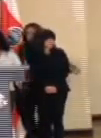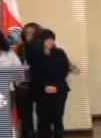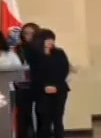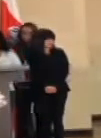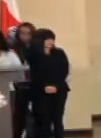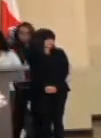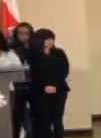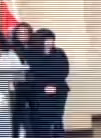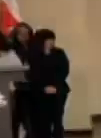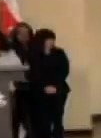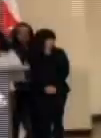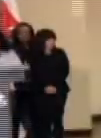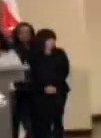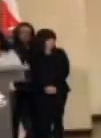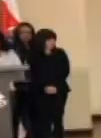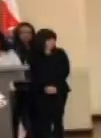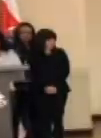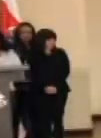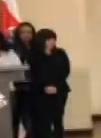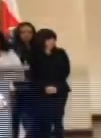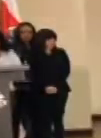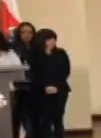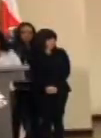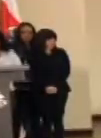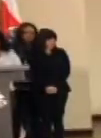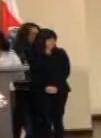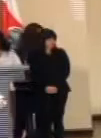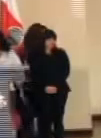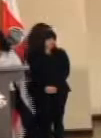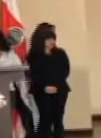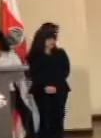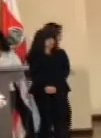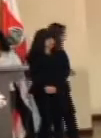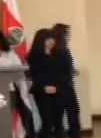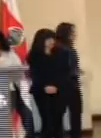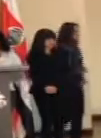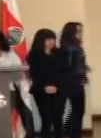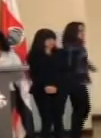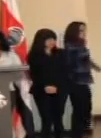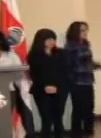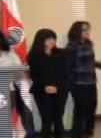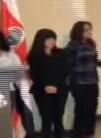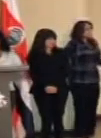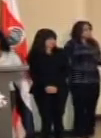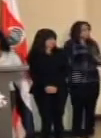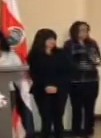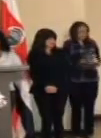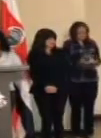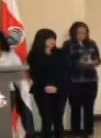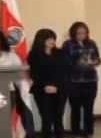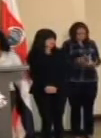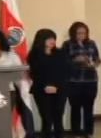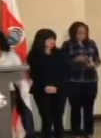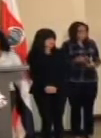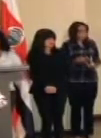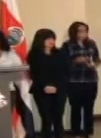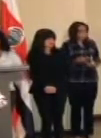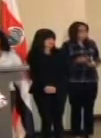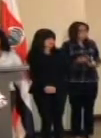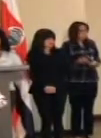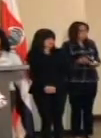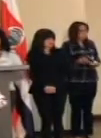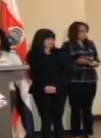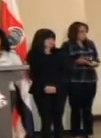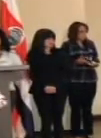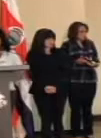difícil donde están ubicadas nuestras comunidades. La niña Ana, como la conocen, recuerda sus inicios en una gran aventura en una zona